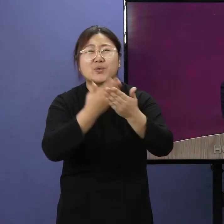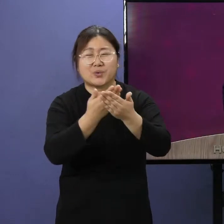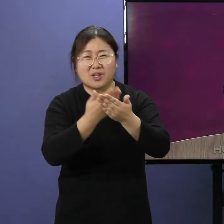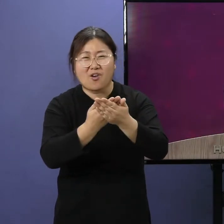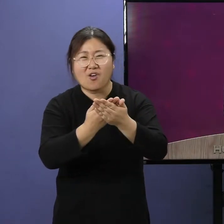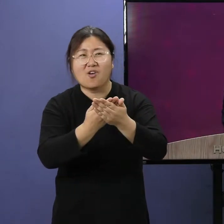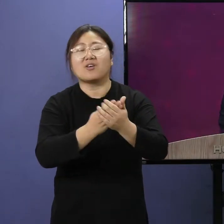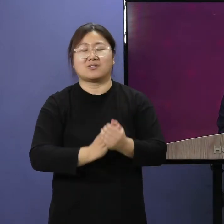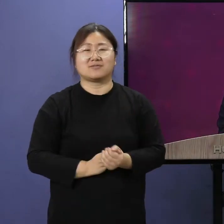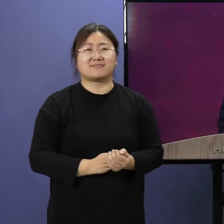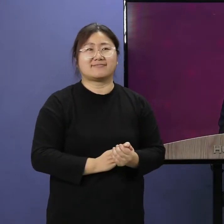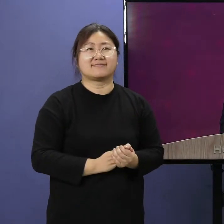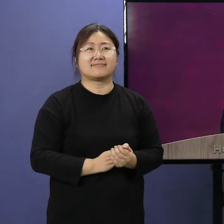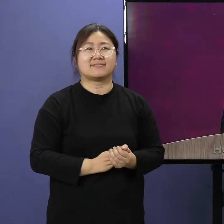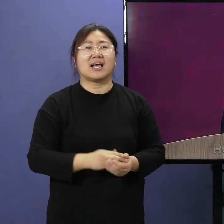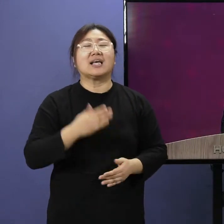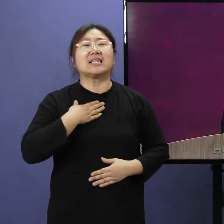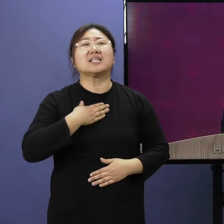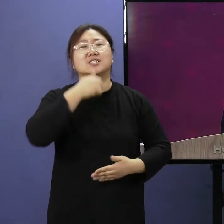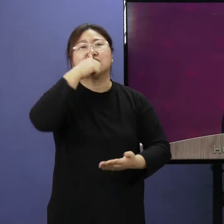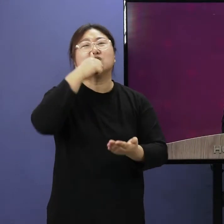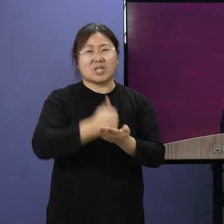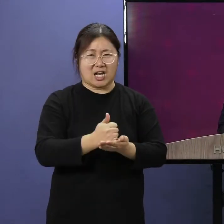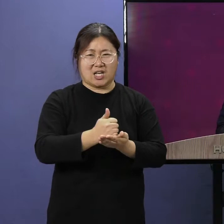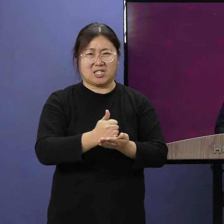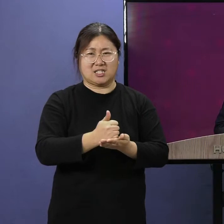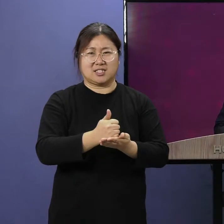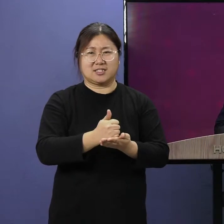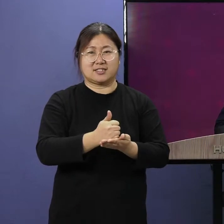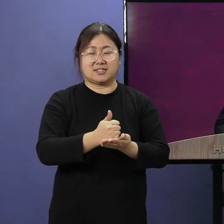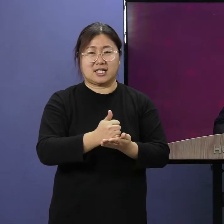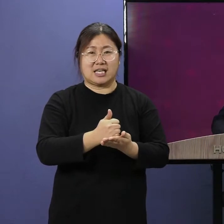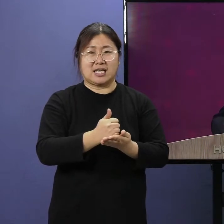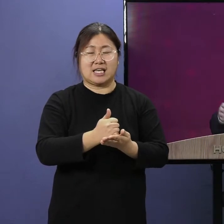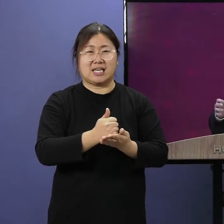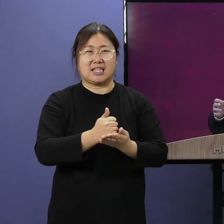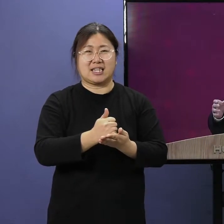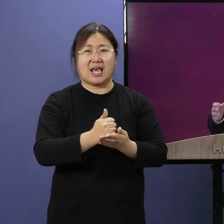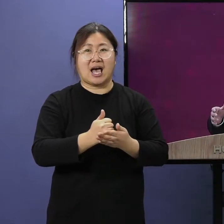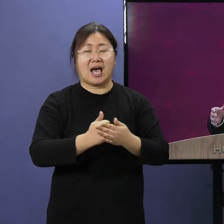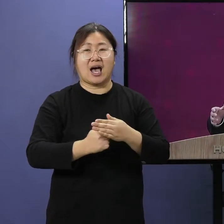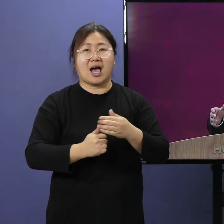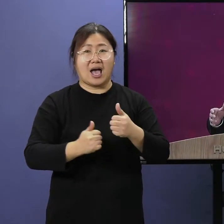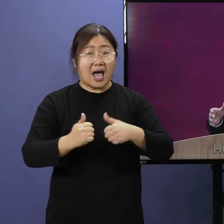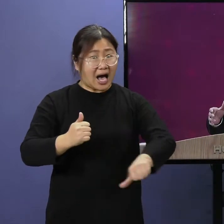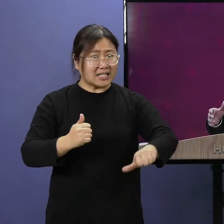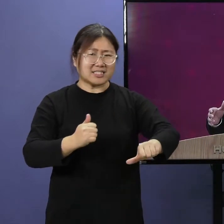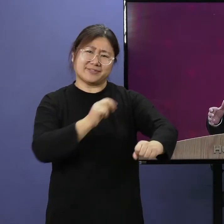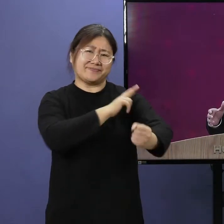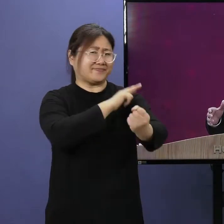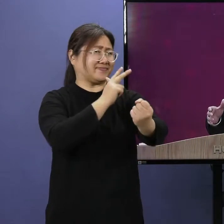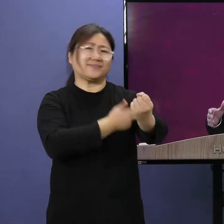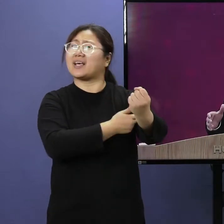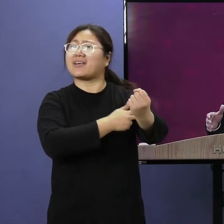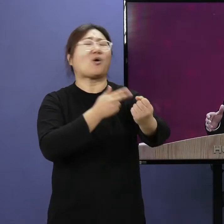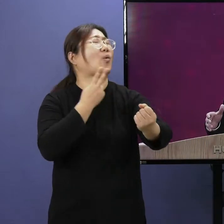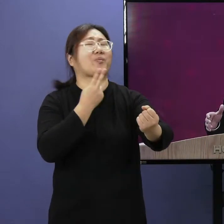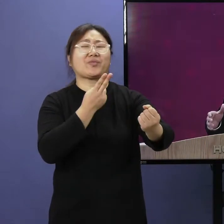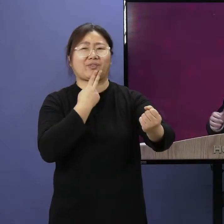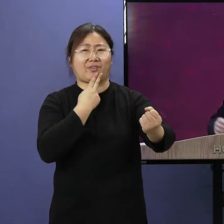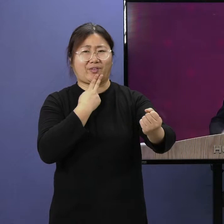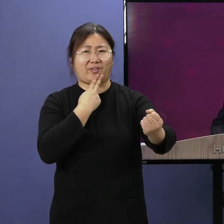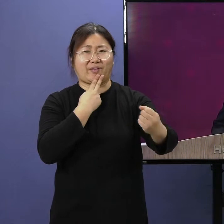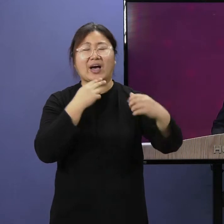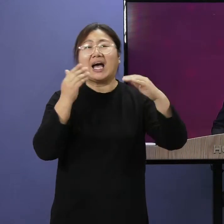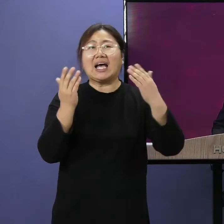죄 지었어. 그래서 아들이라고 불릴 자격이 없어. 그러니까 나는 아버지께 가서 품꾼으로 날 써주라고 말해야겠어